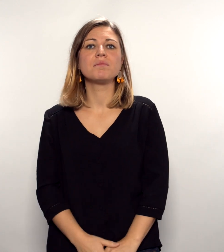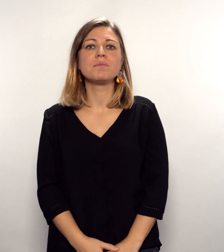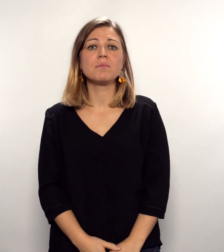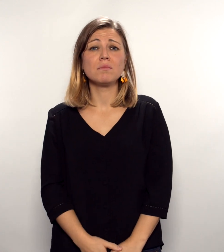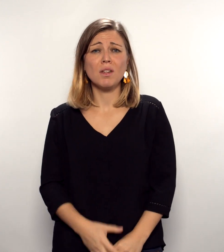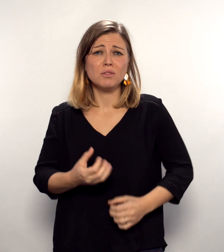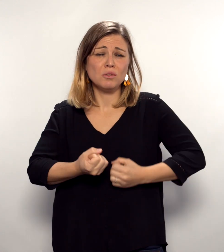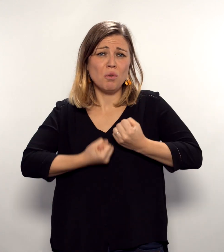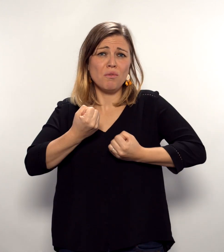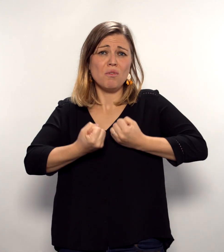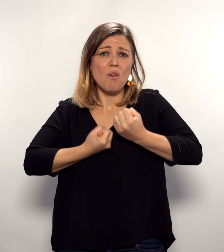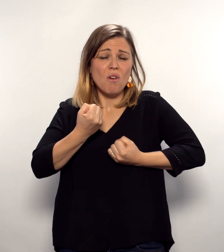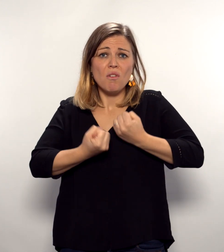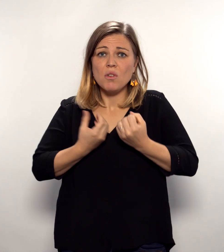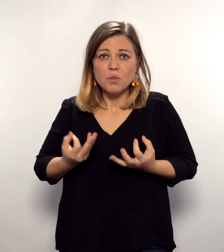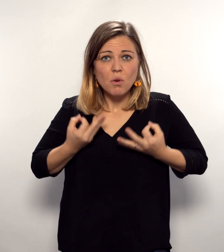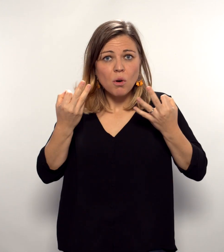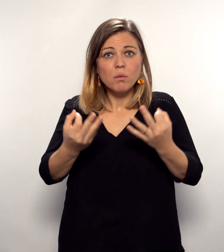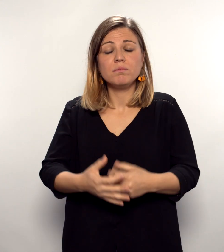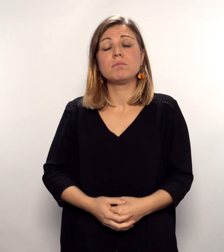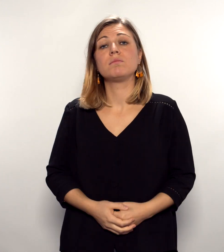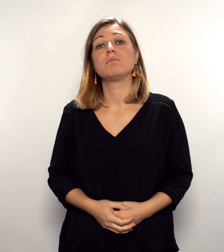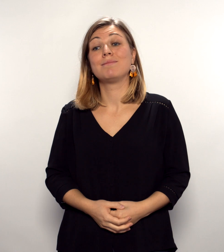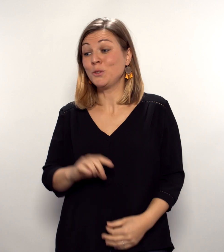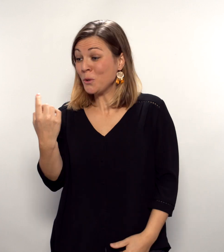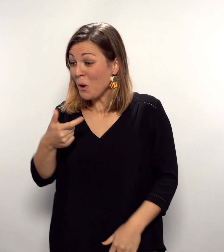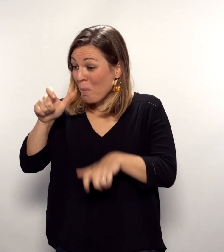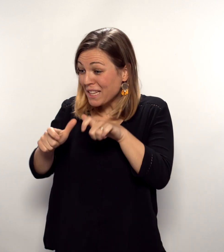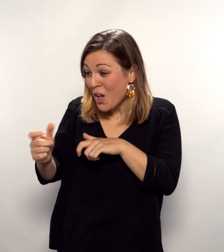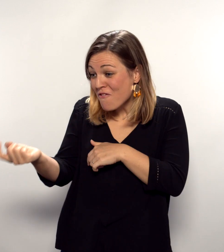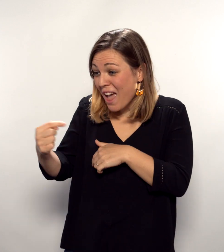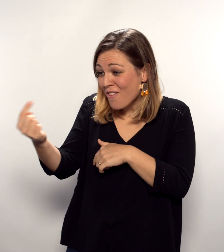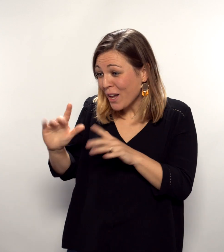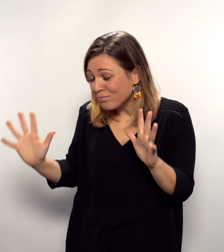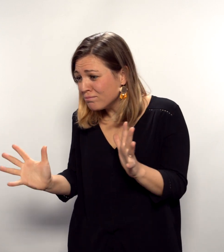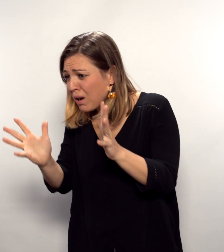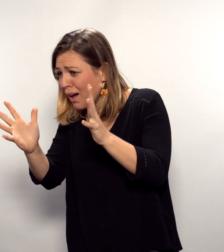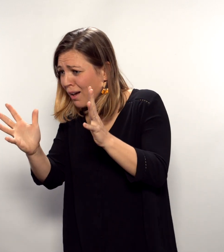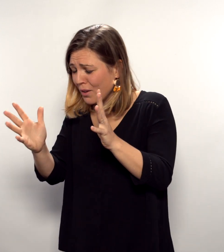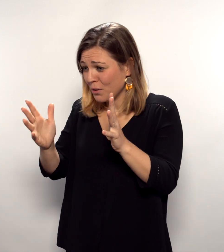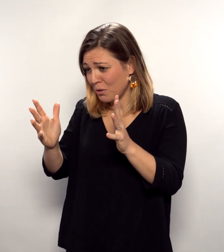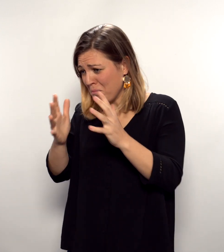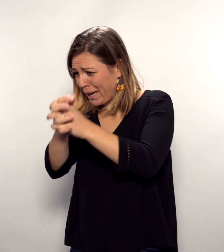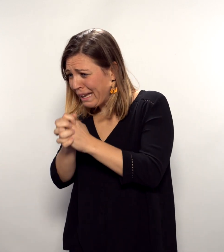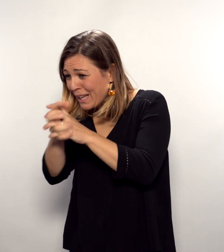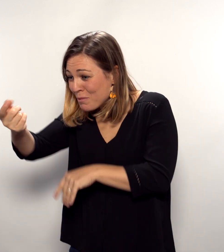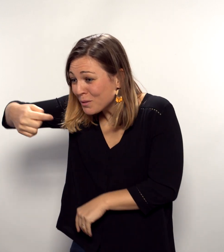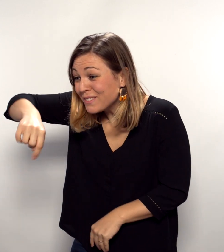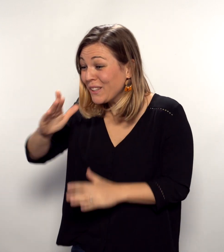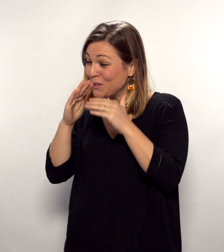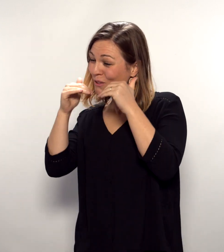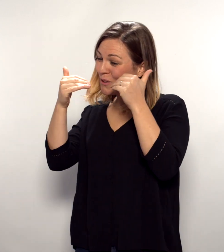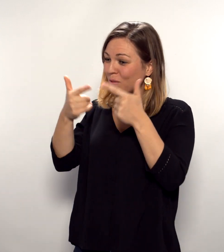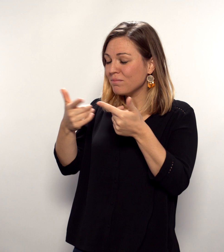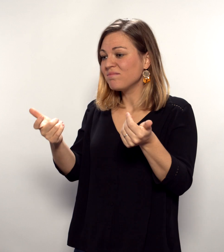plus. La douleur était trop grande. J'encourageais tout le monde, je priais pour les gens, j'avais toujours